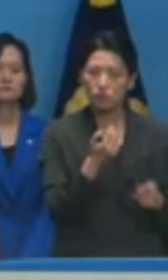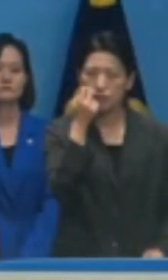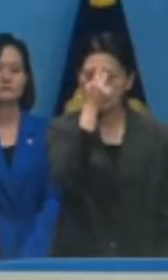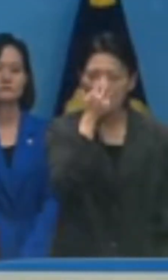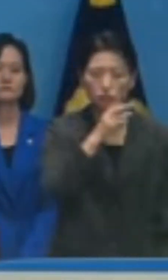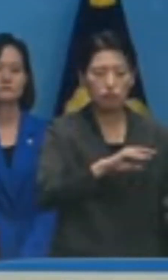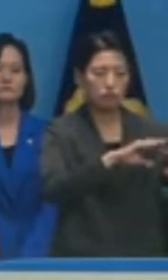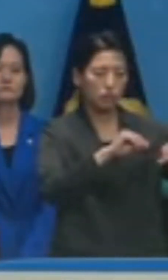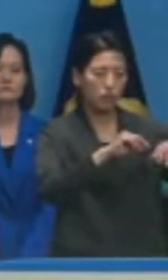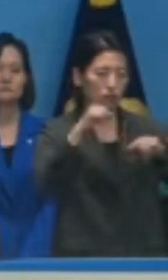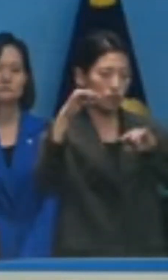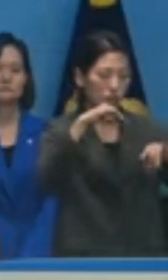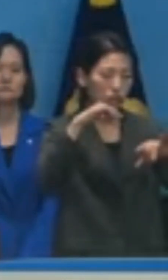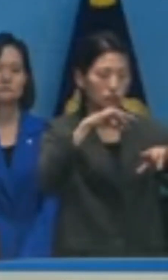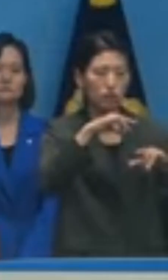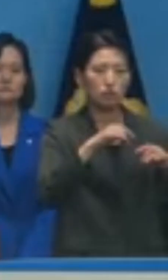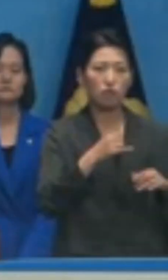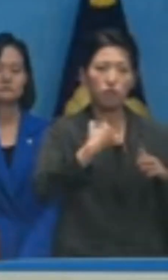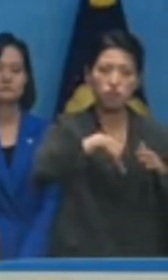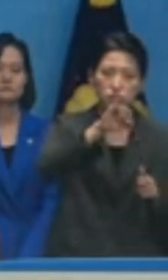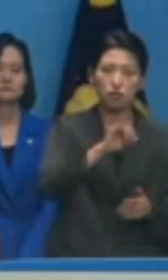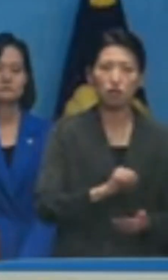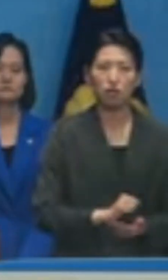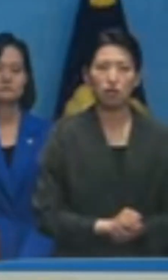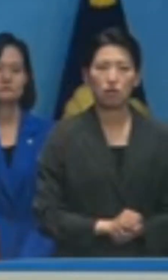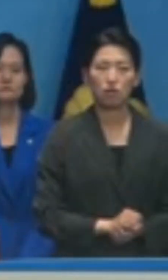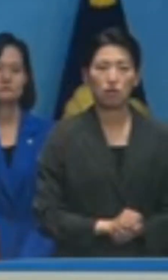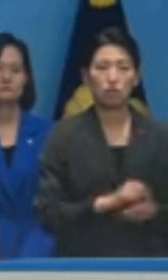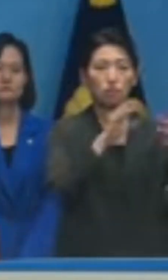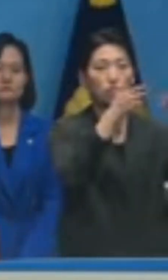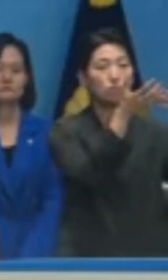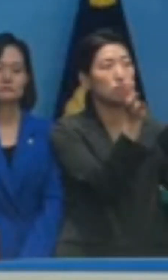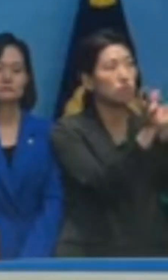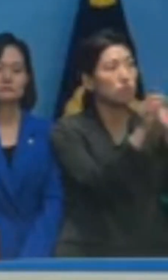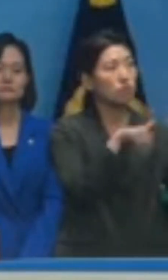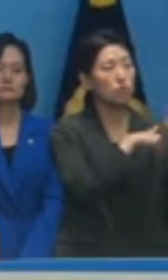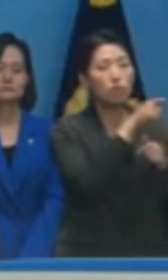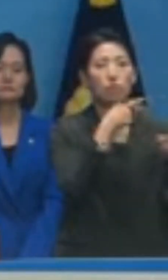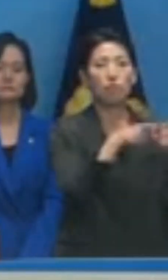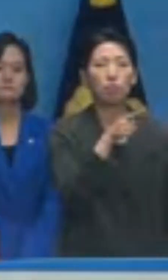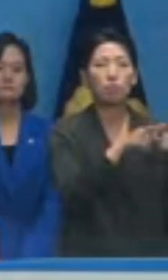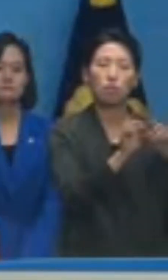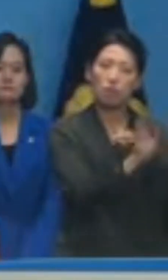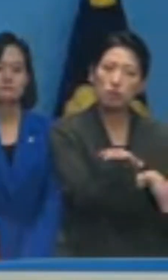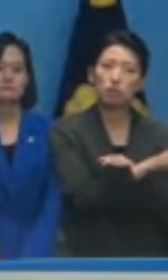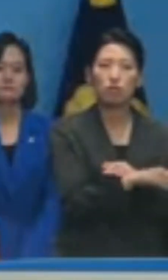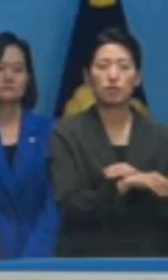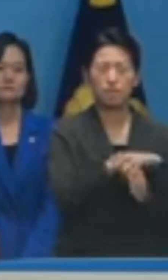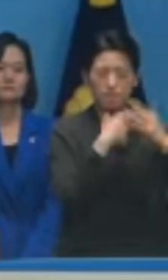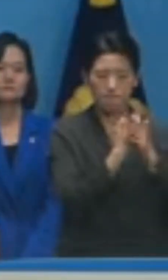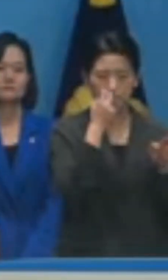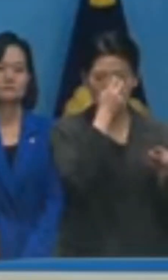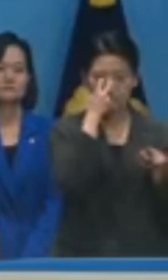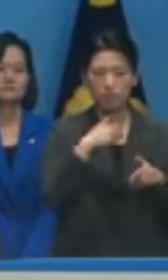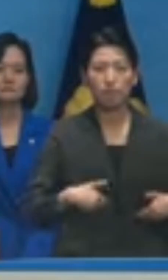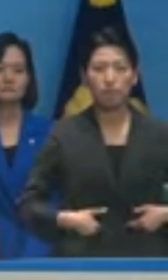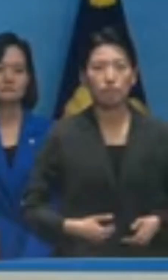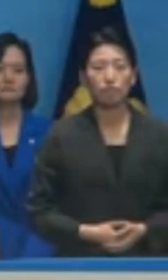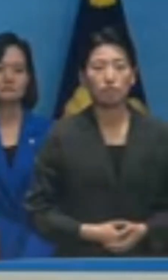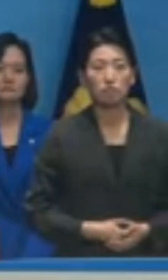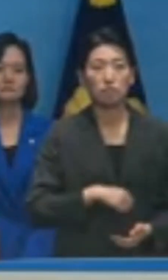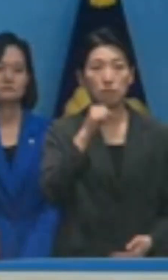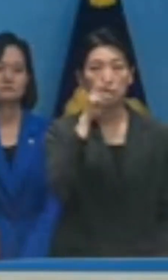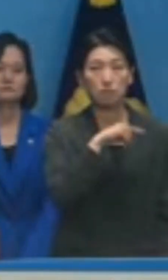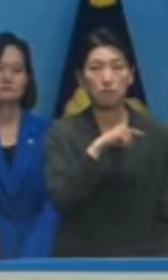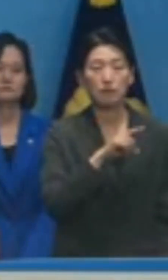계측기 불량, 국토안전관리위원회의 잘못된 환경 영향 평가도 강화하십시오. 은근슬쩍